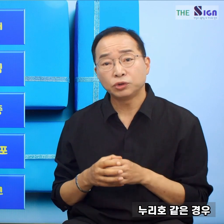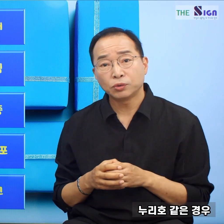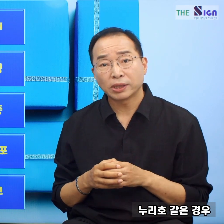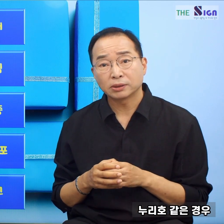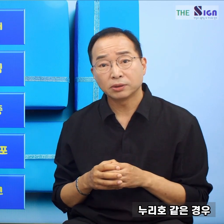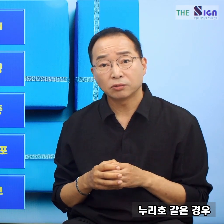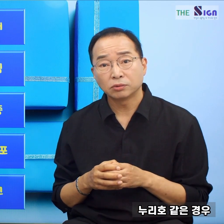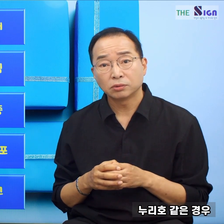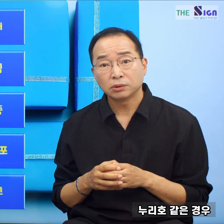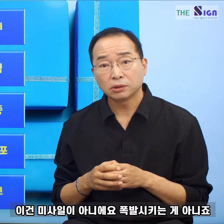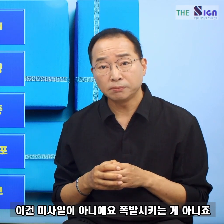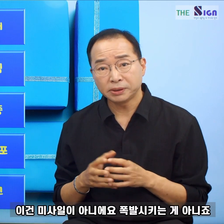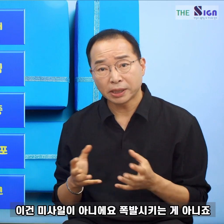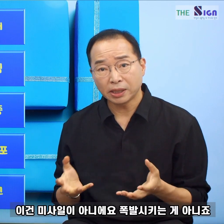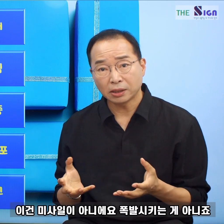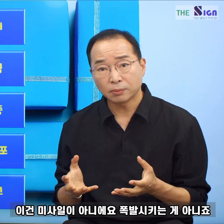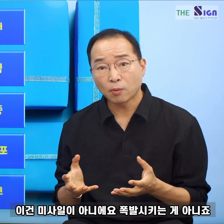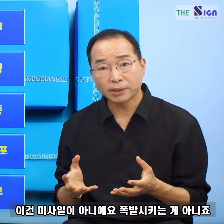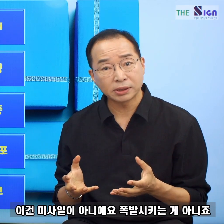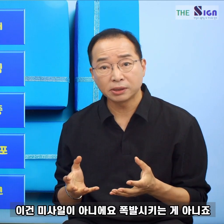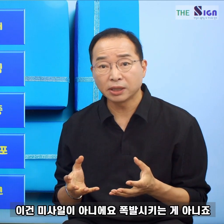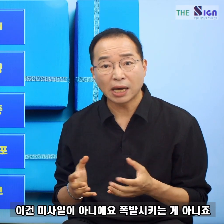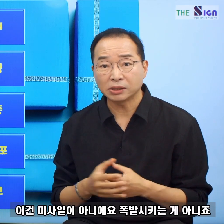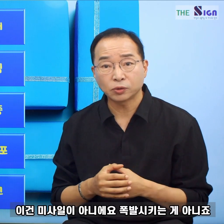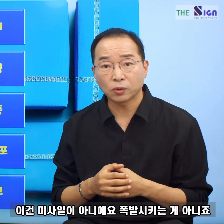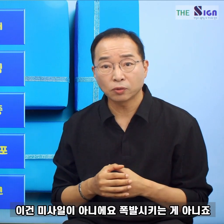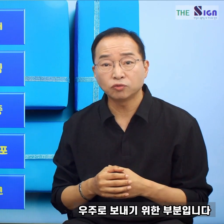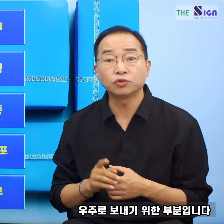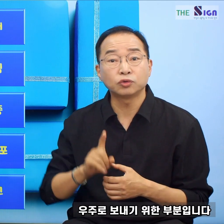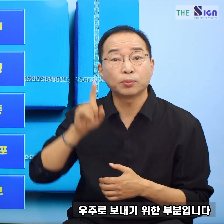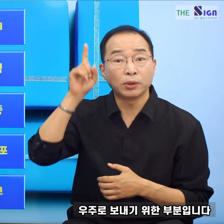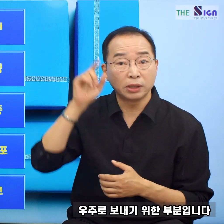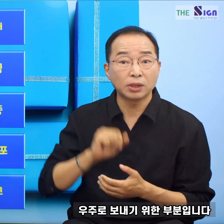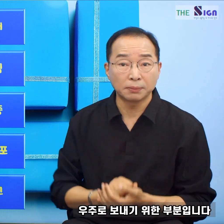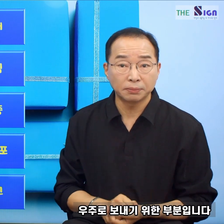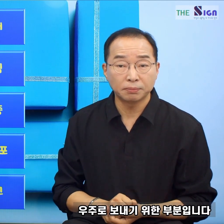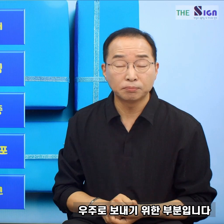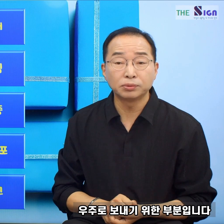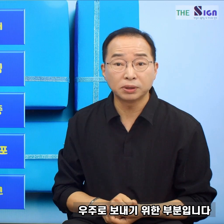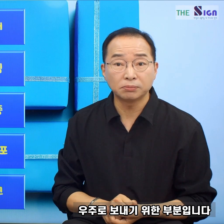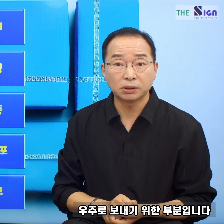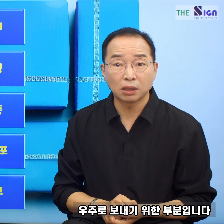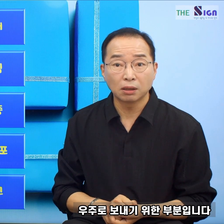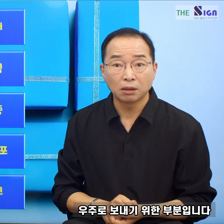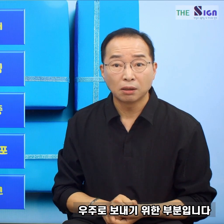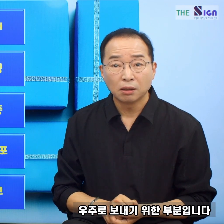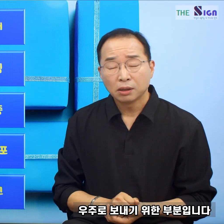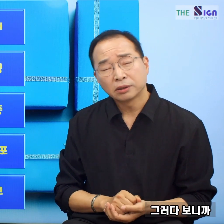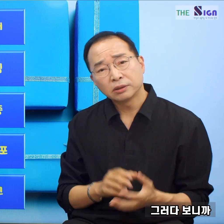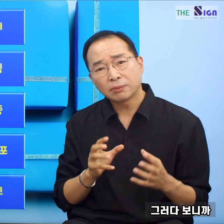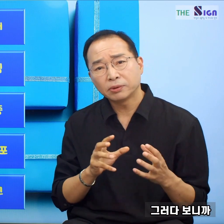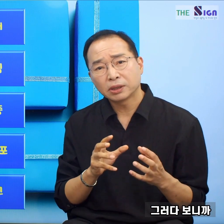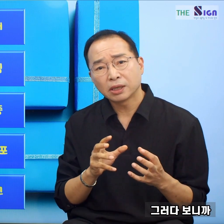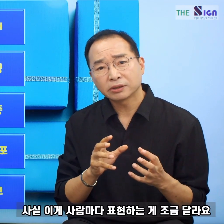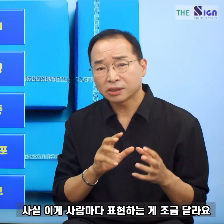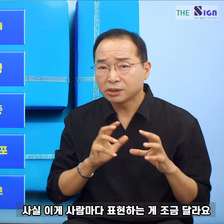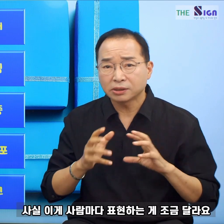누리호 같은 경우 이건 미사일이 아니에요. 폭파시키는 게 아니죠. 우주로 보내기 위한 부분입니다. 그러다 보니까 사실 이게